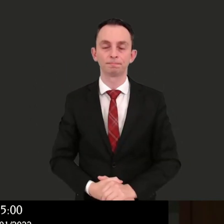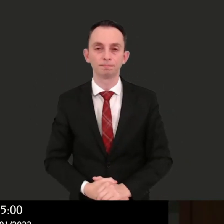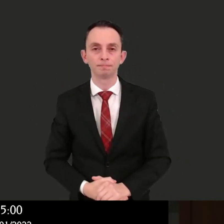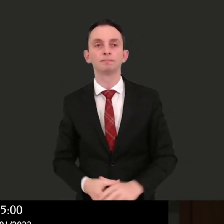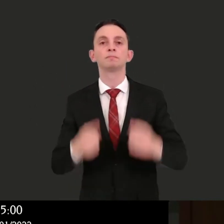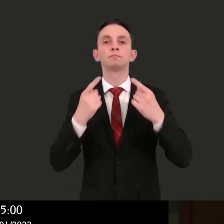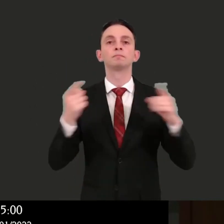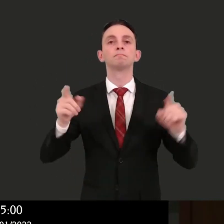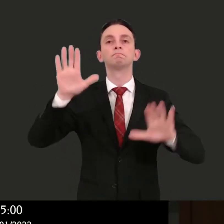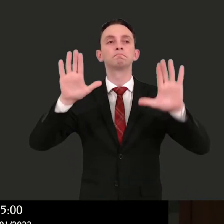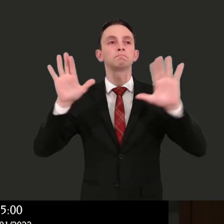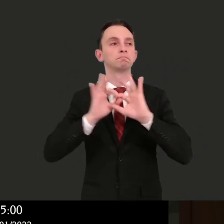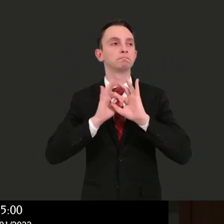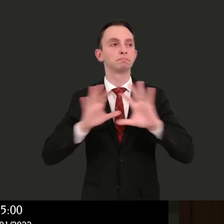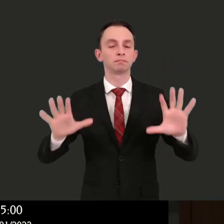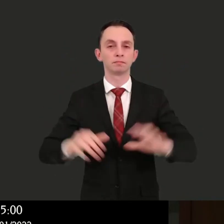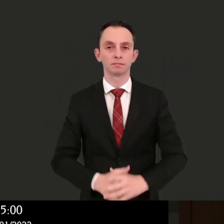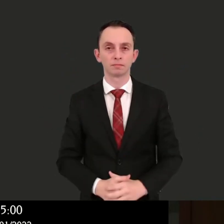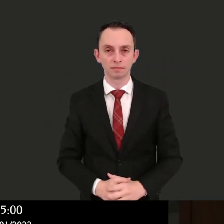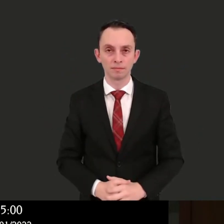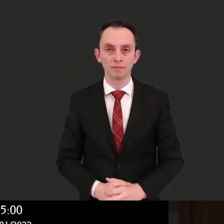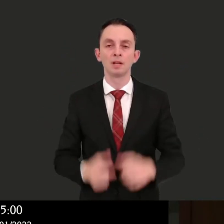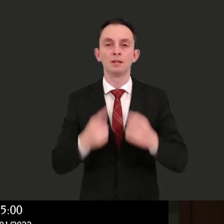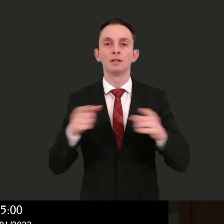Amém. Quem tem um cântico pode pedir.